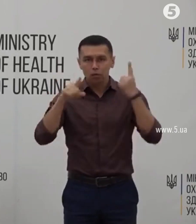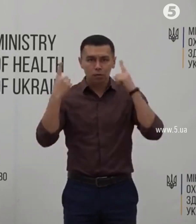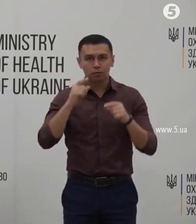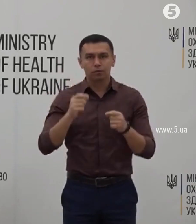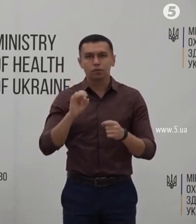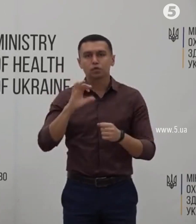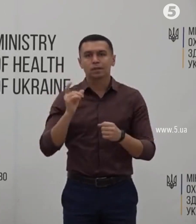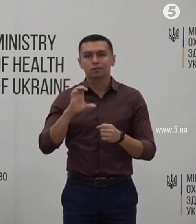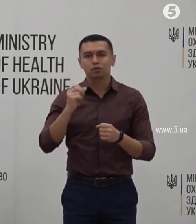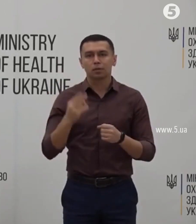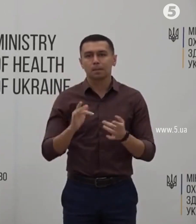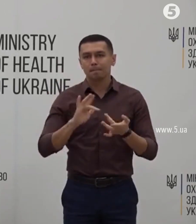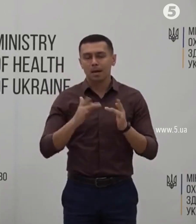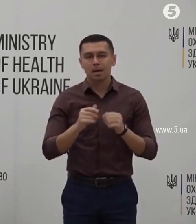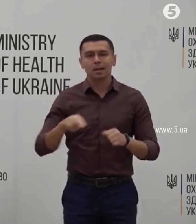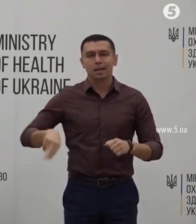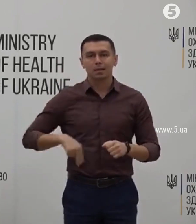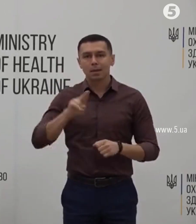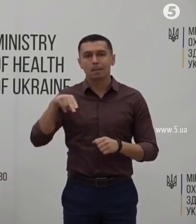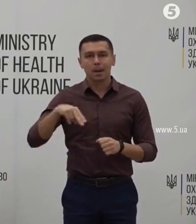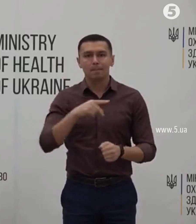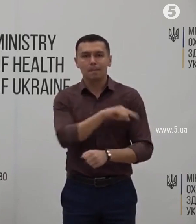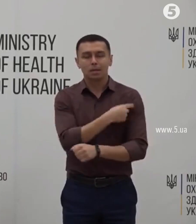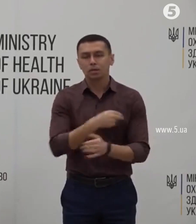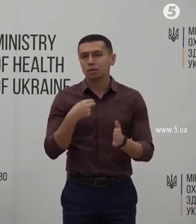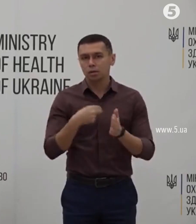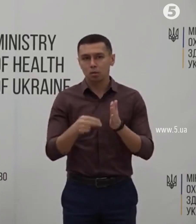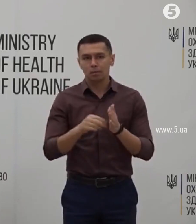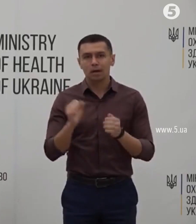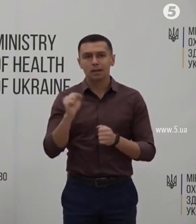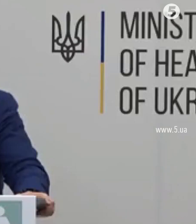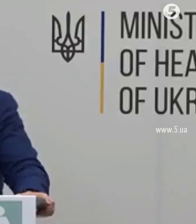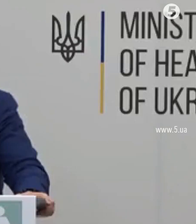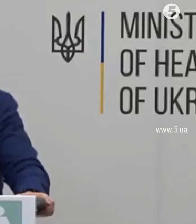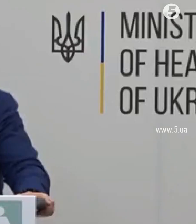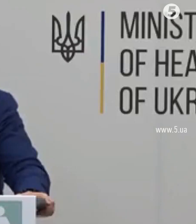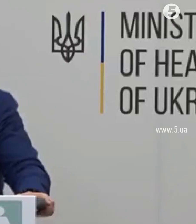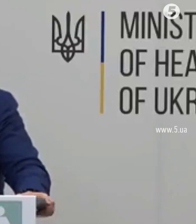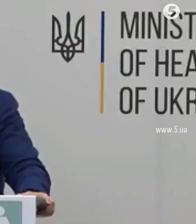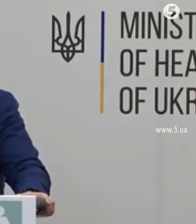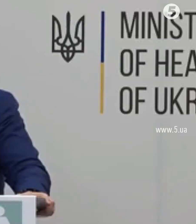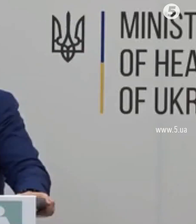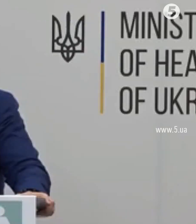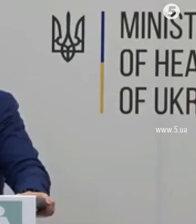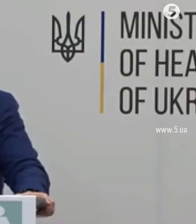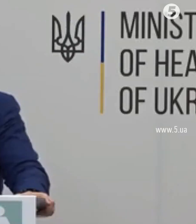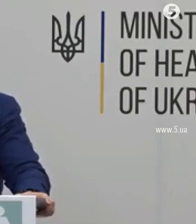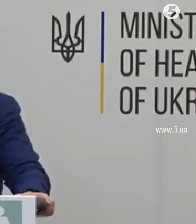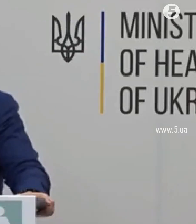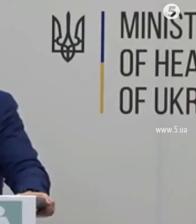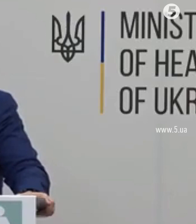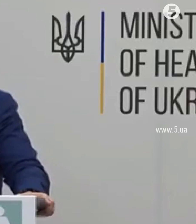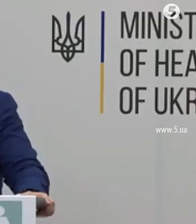у соціальних мережах директора ДП «Медичної закупівлі» Арсена Жумаділа. Міністр усі закиди спростовує,